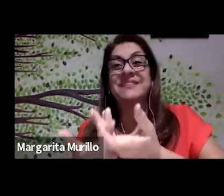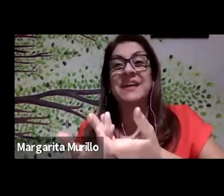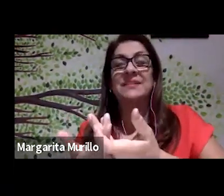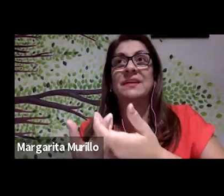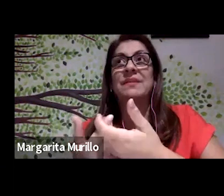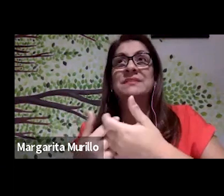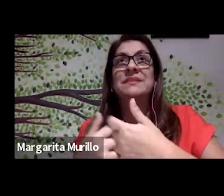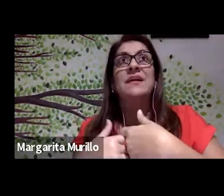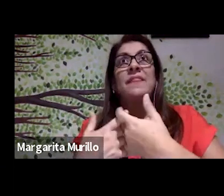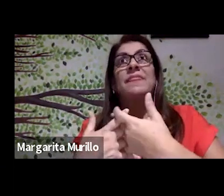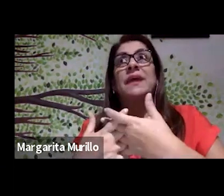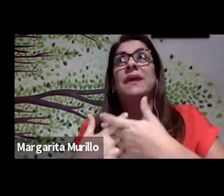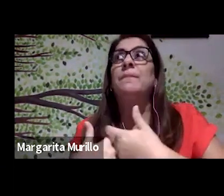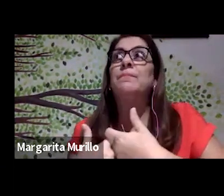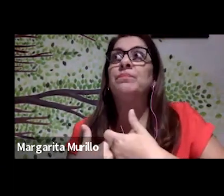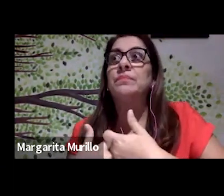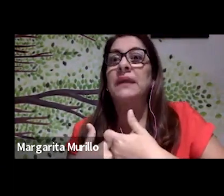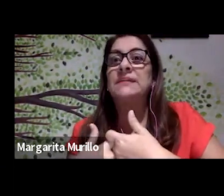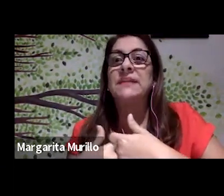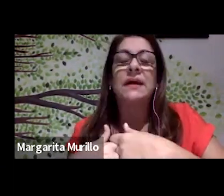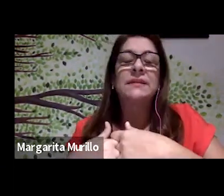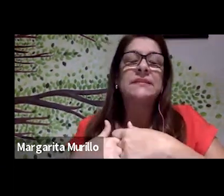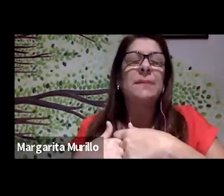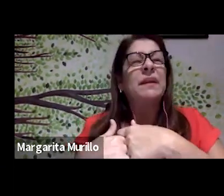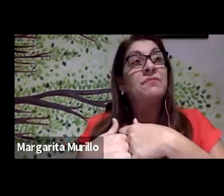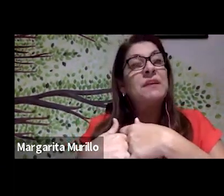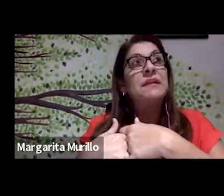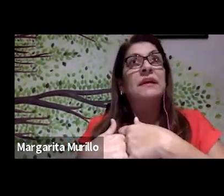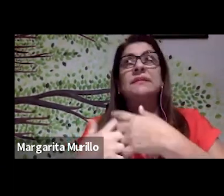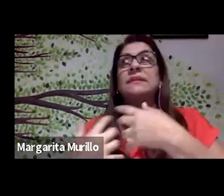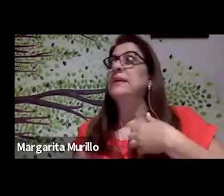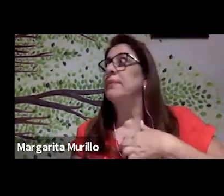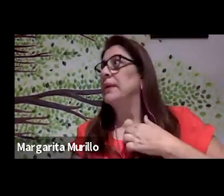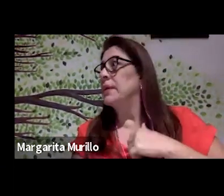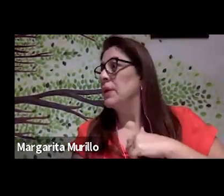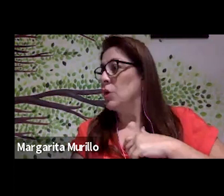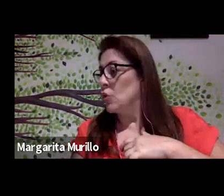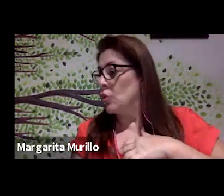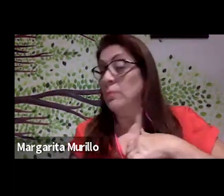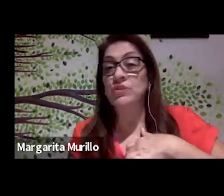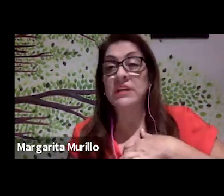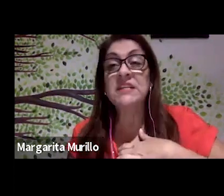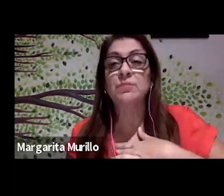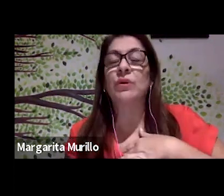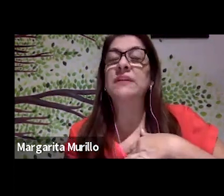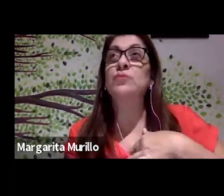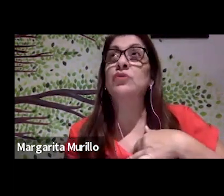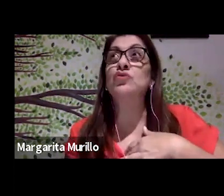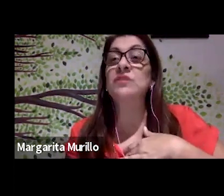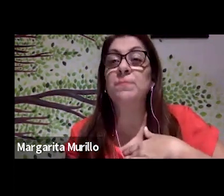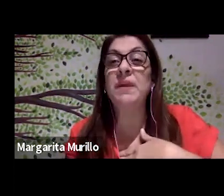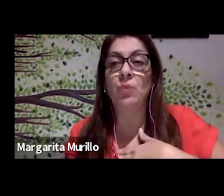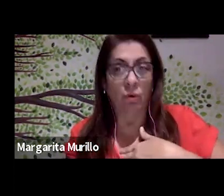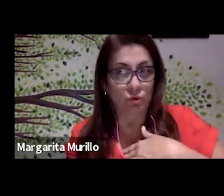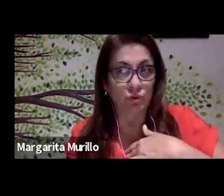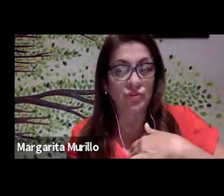este placer a través de de esta de esta parafilia que tiene que ver con el bollerismo que es